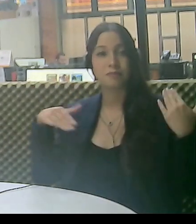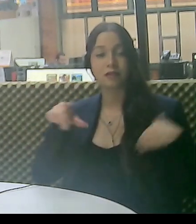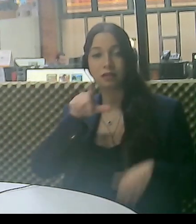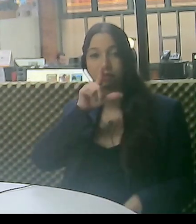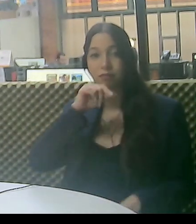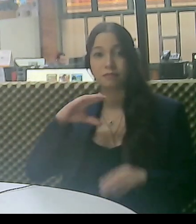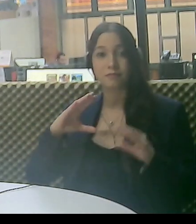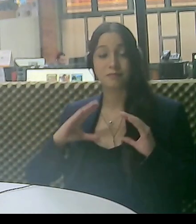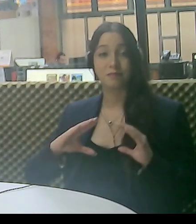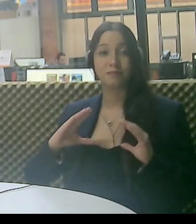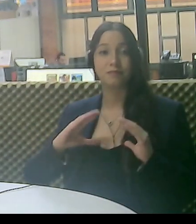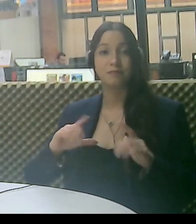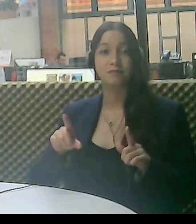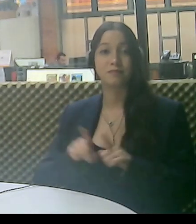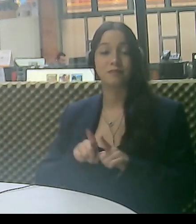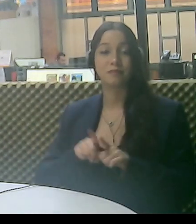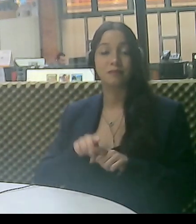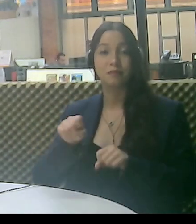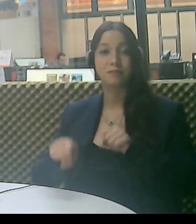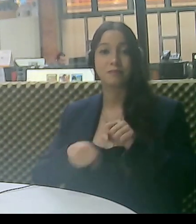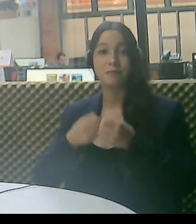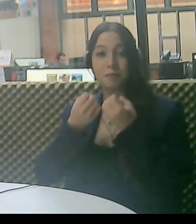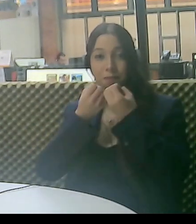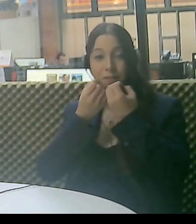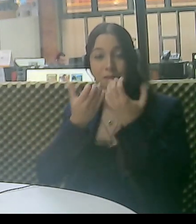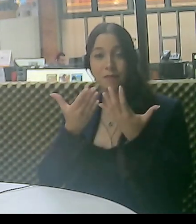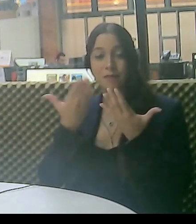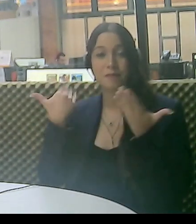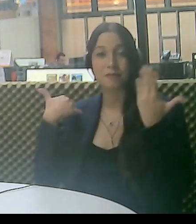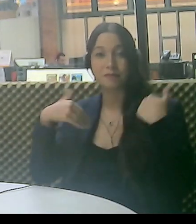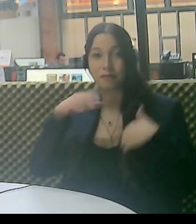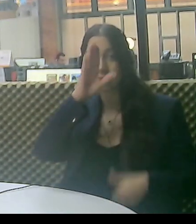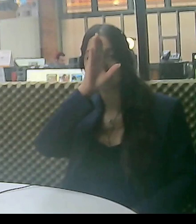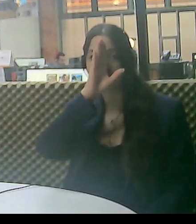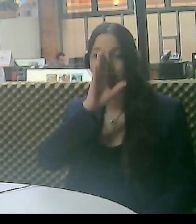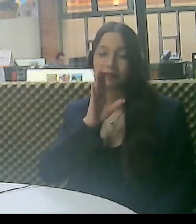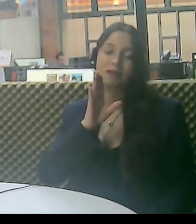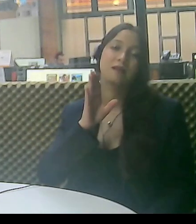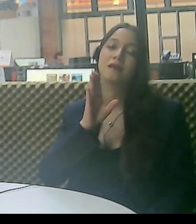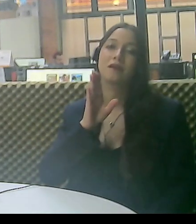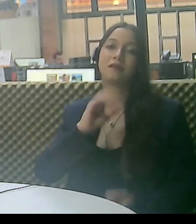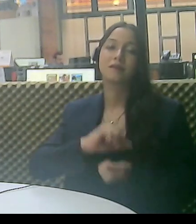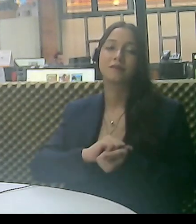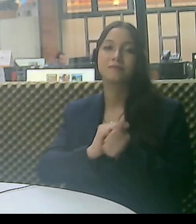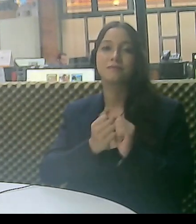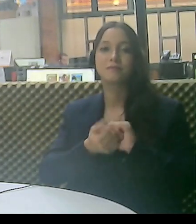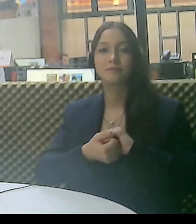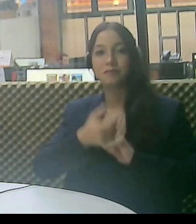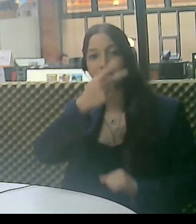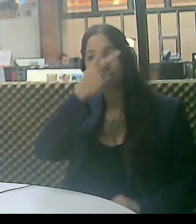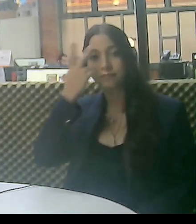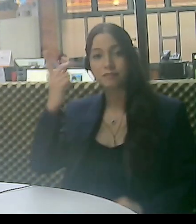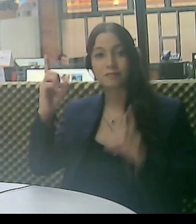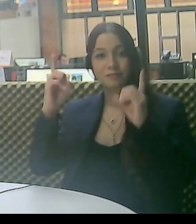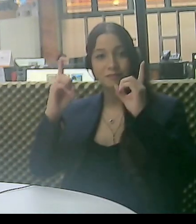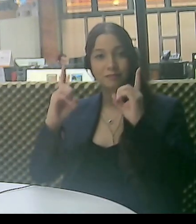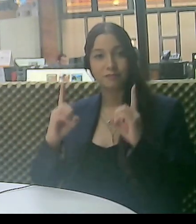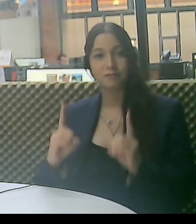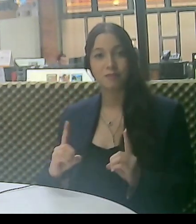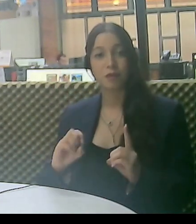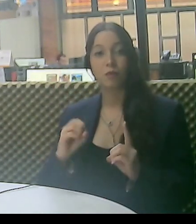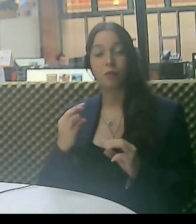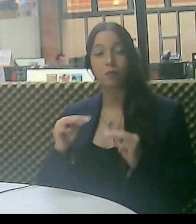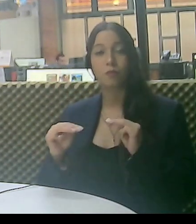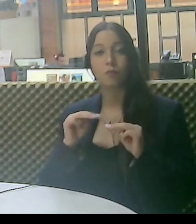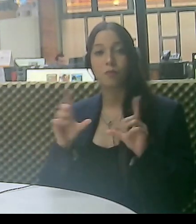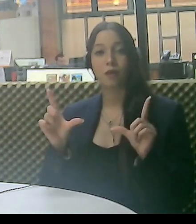de Uberlândia, e a Bike do Bem, que oferece passeios gratuitos em bicicletas adaptadas para pessoas com deficiência ou